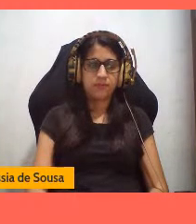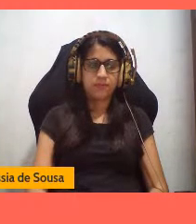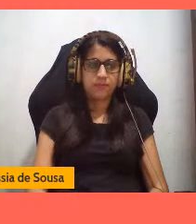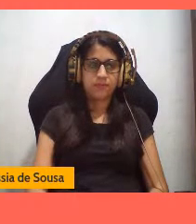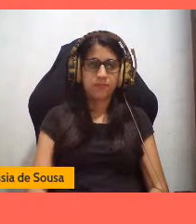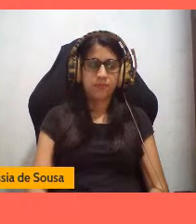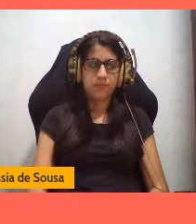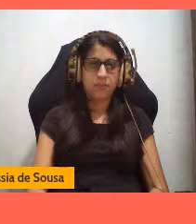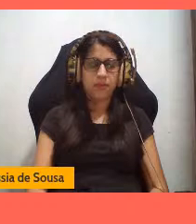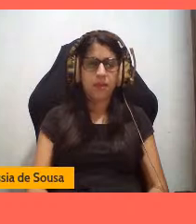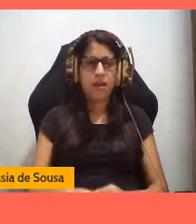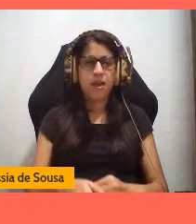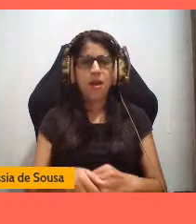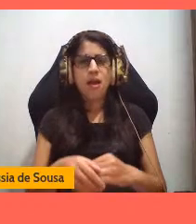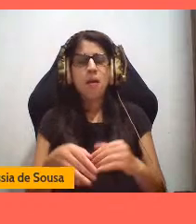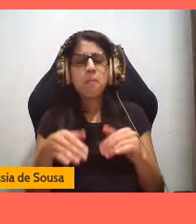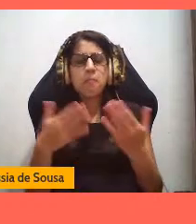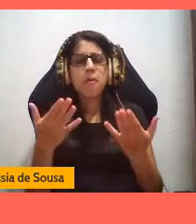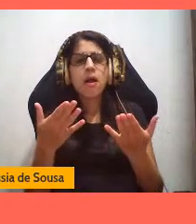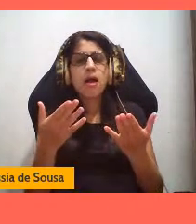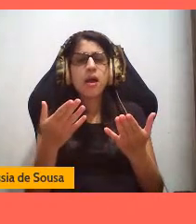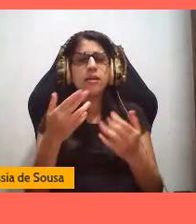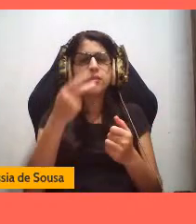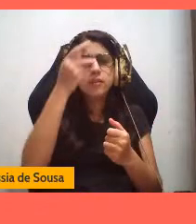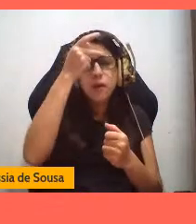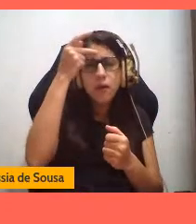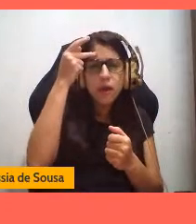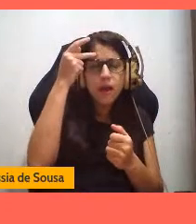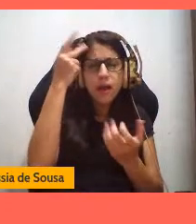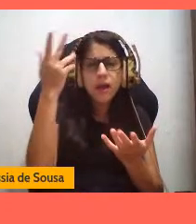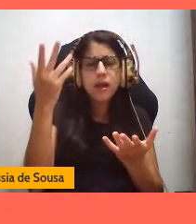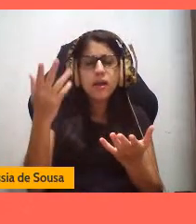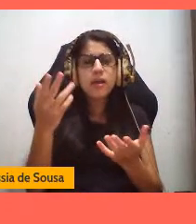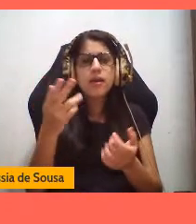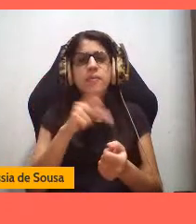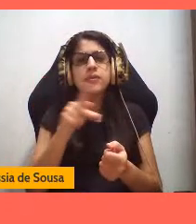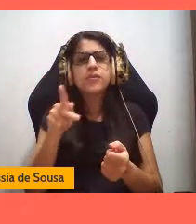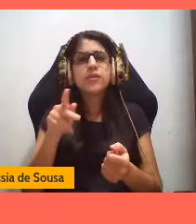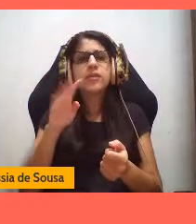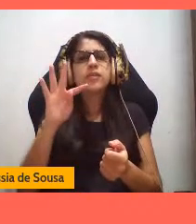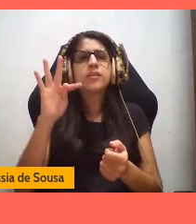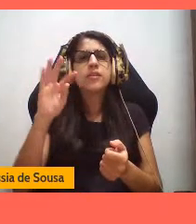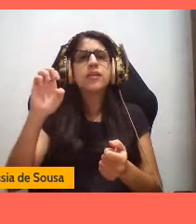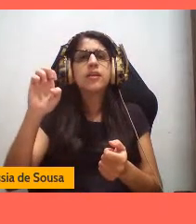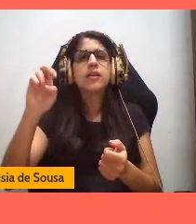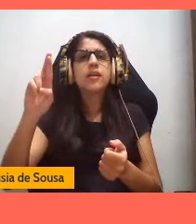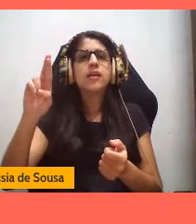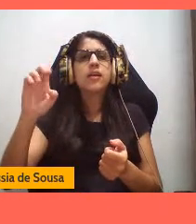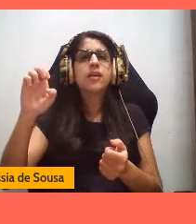Mais alguém? Professora Tereza? Professora...